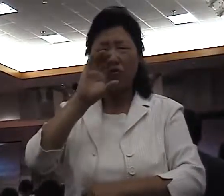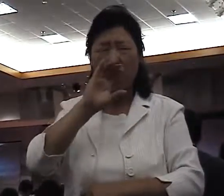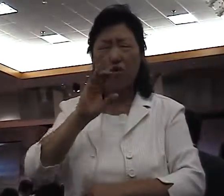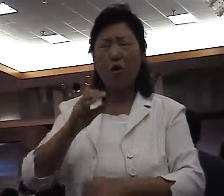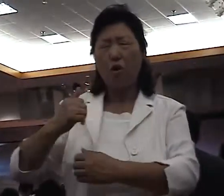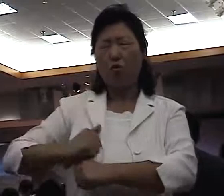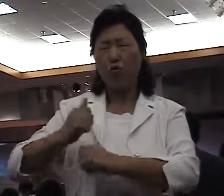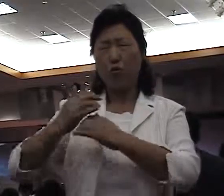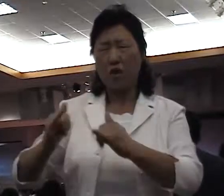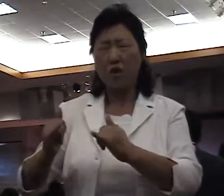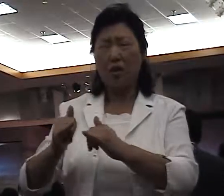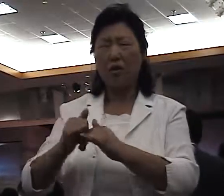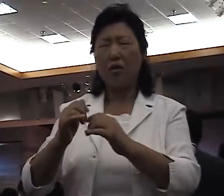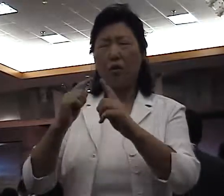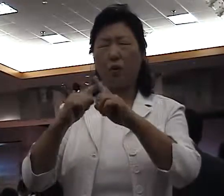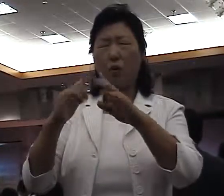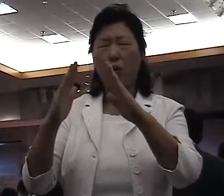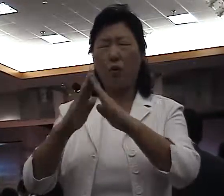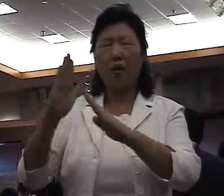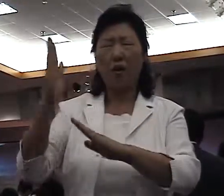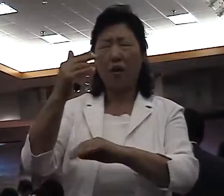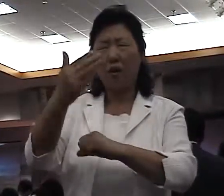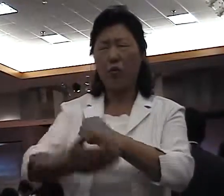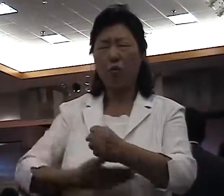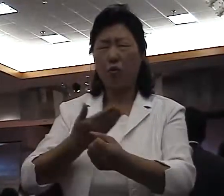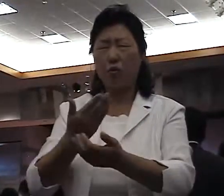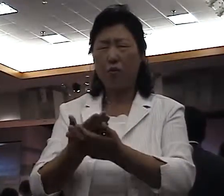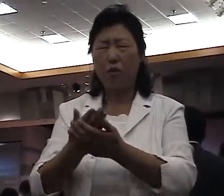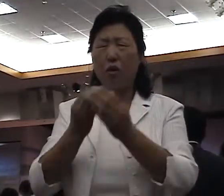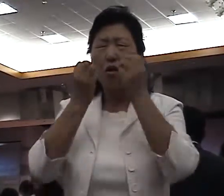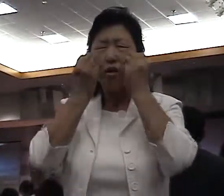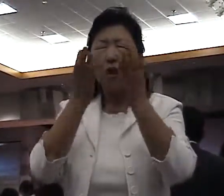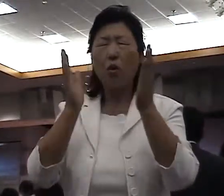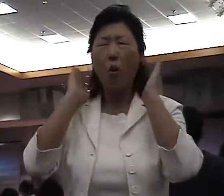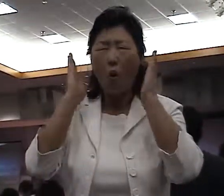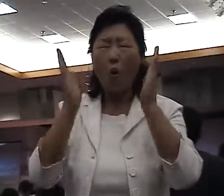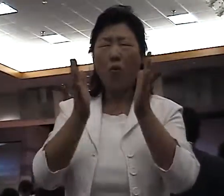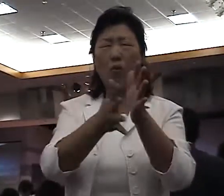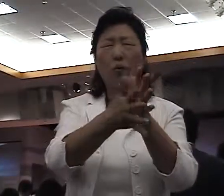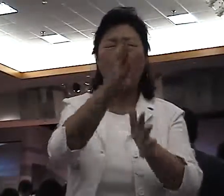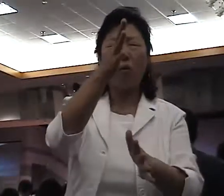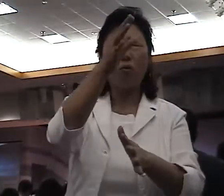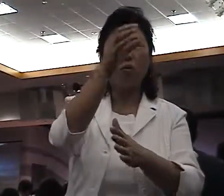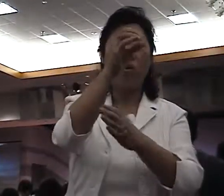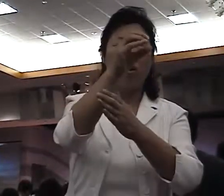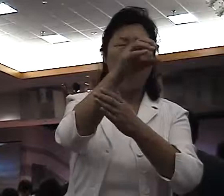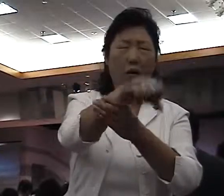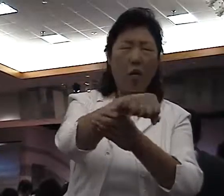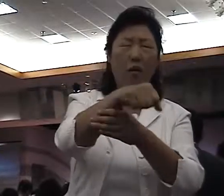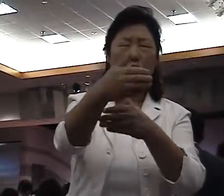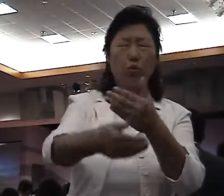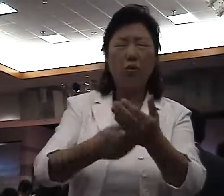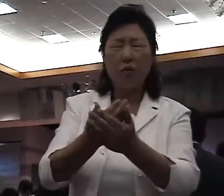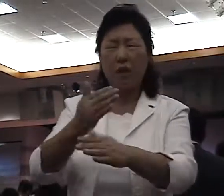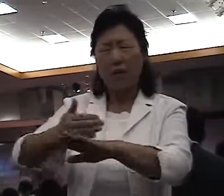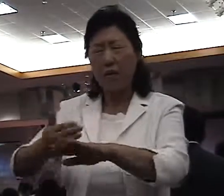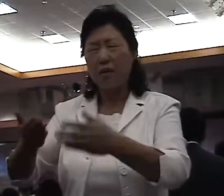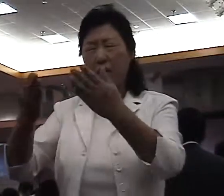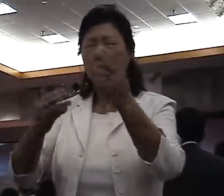하여 주시옵소서. 아멘. 새로운 교육관을 허락해 주심을 감사드립니다. 이 세대를 위한 바른 신앙